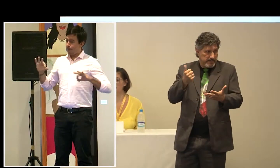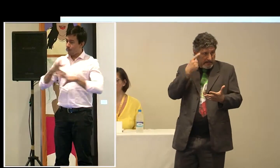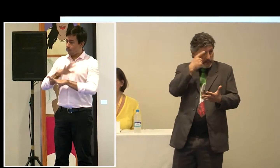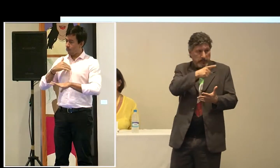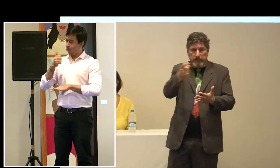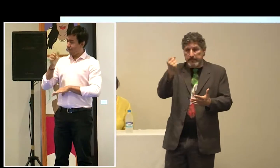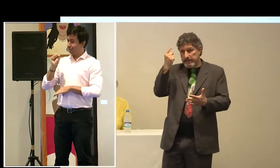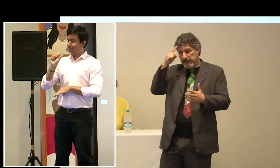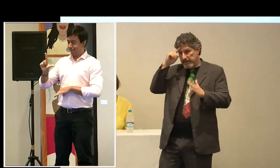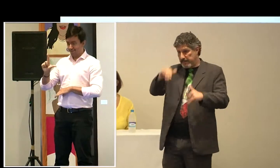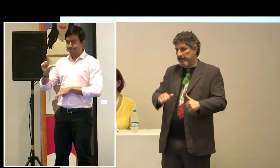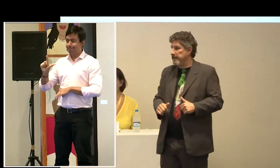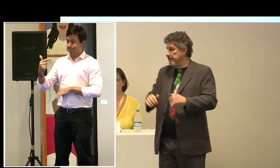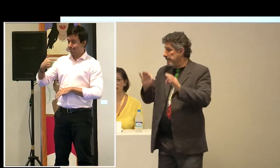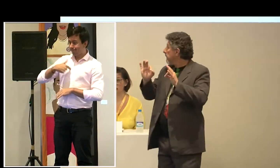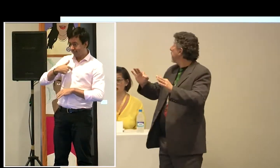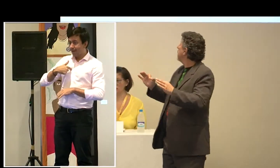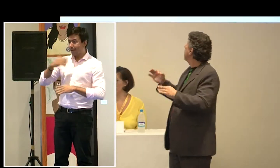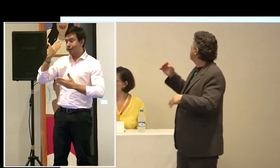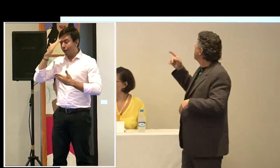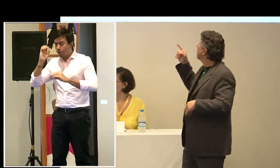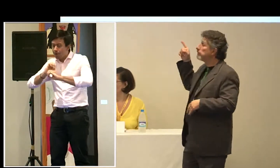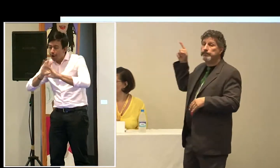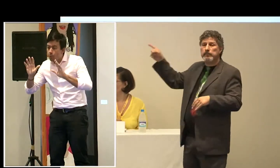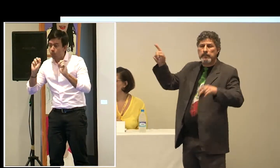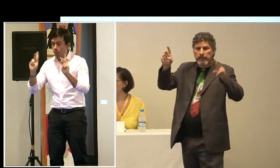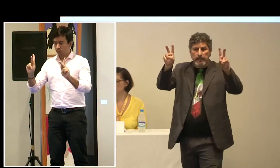para a língua de sinais brasileira.